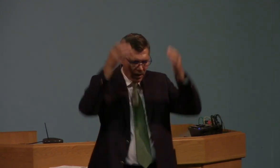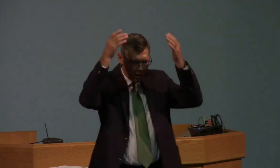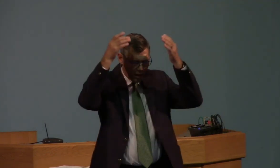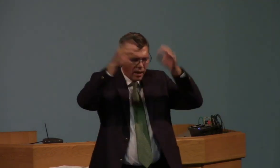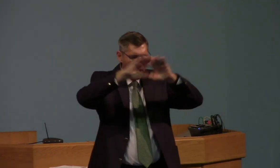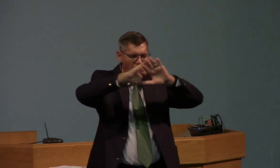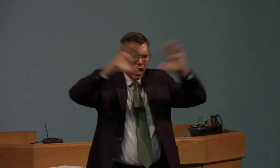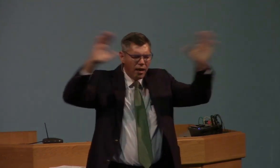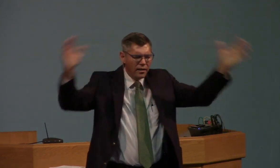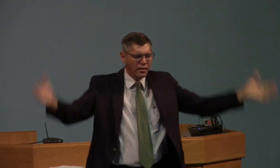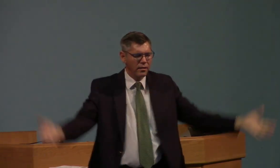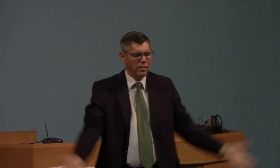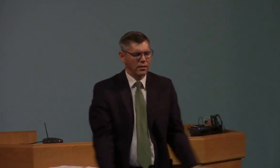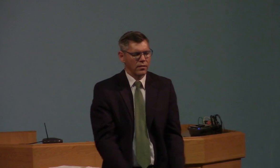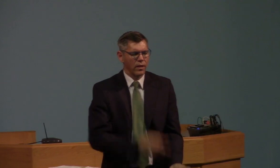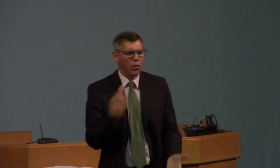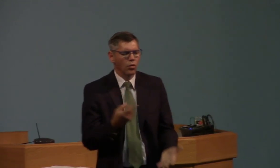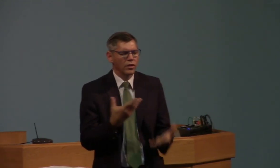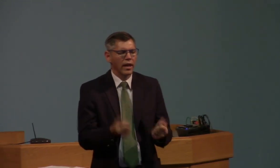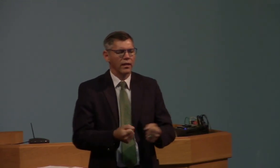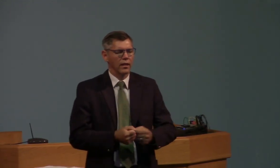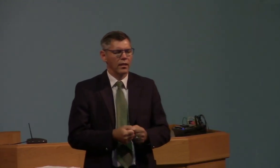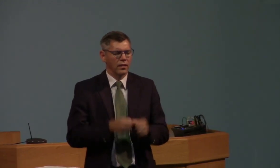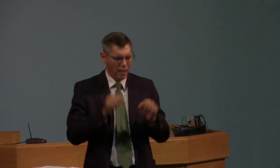Here, alles wat ons het, ja,